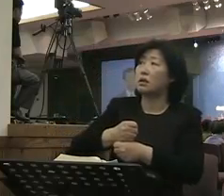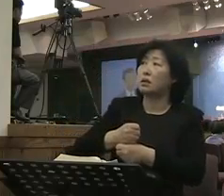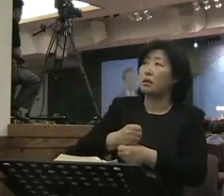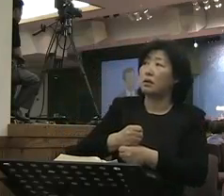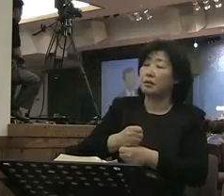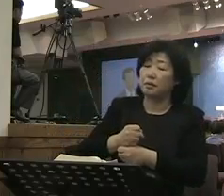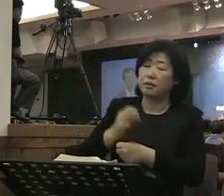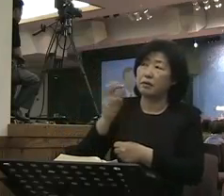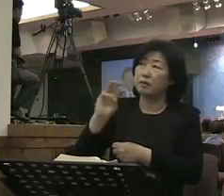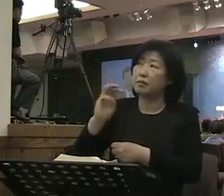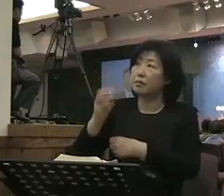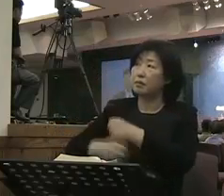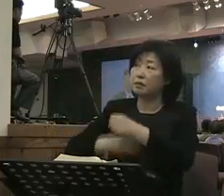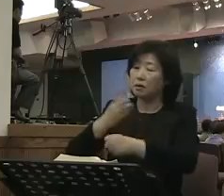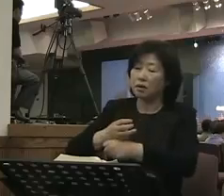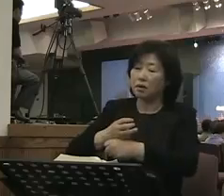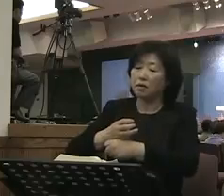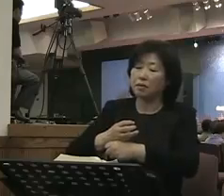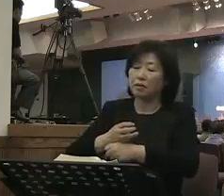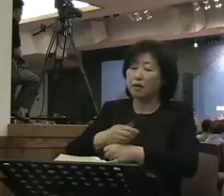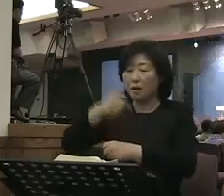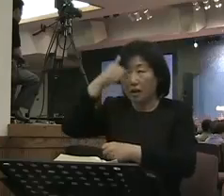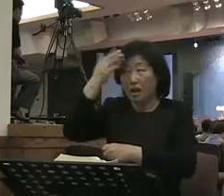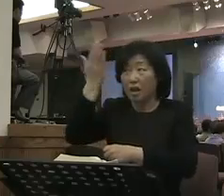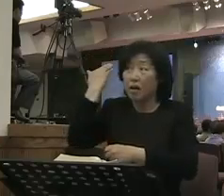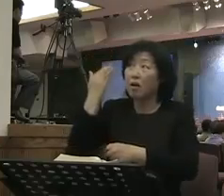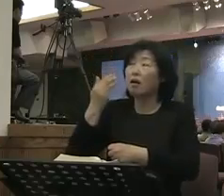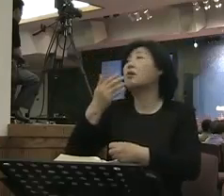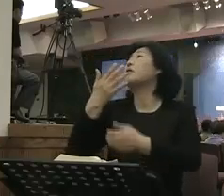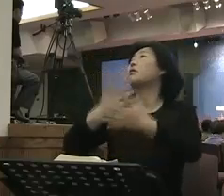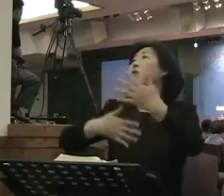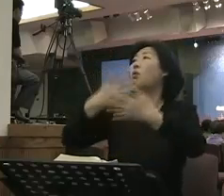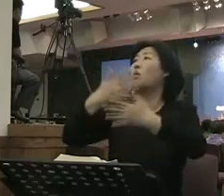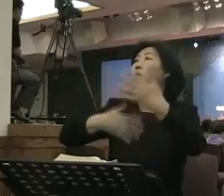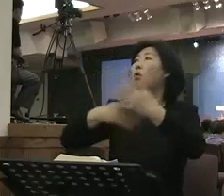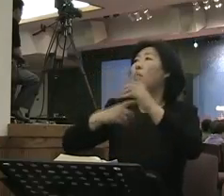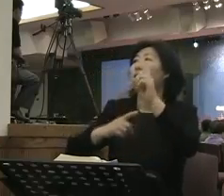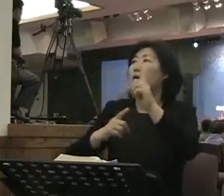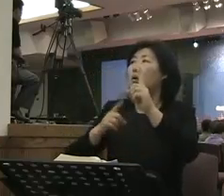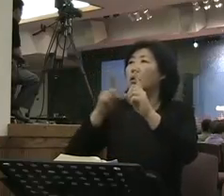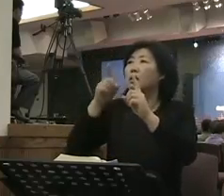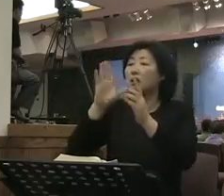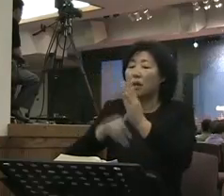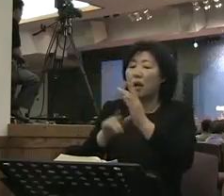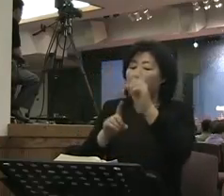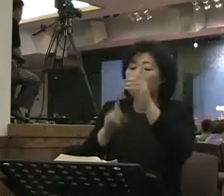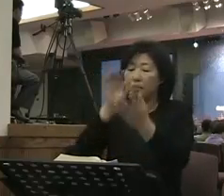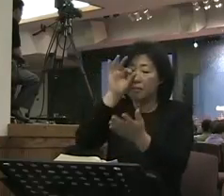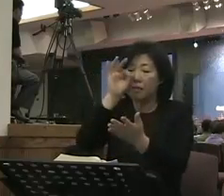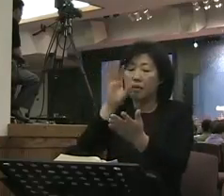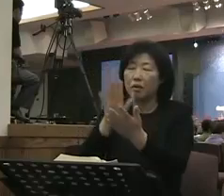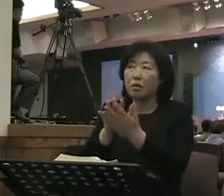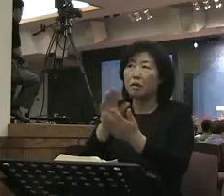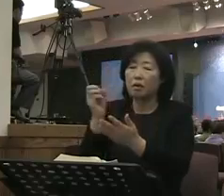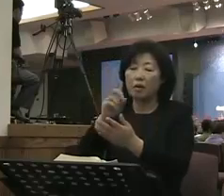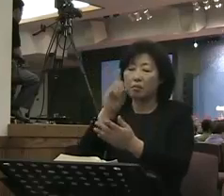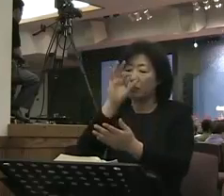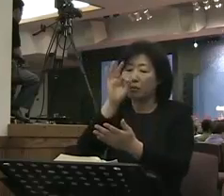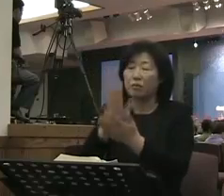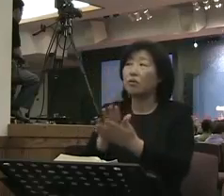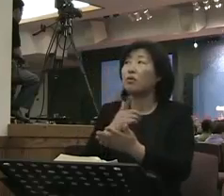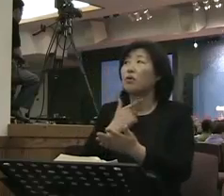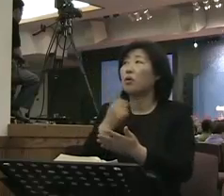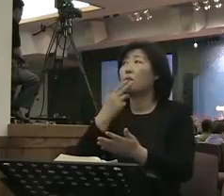할리우드에서 만들어진 것 같아요. 옛날 영화입니다. 그래서 그때 딱 한 번 보고 다시는 본 기억이 없는데요.